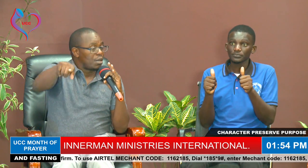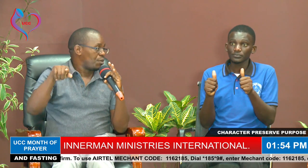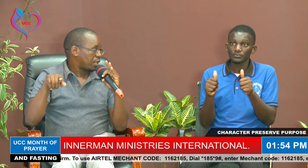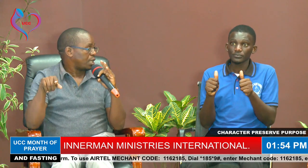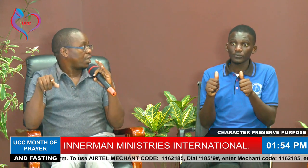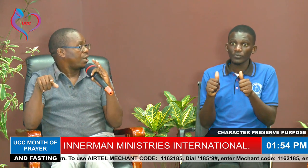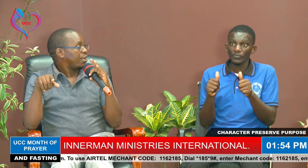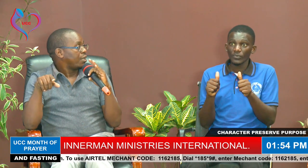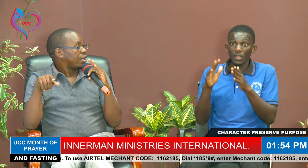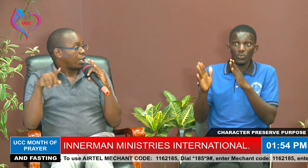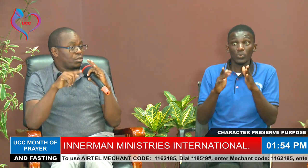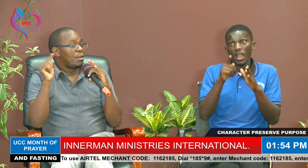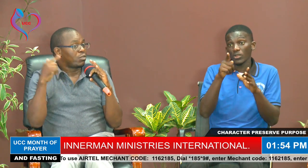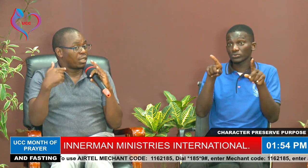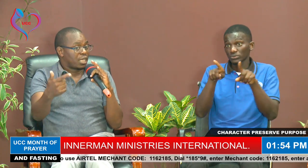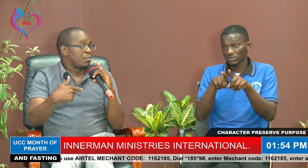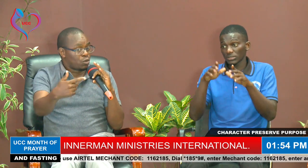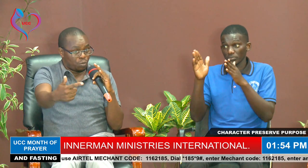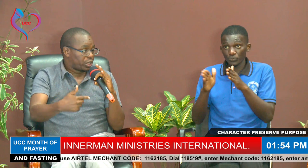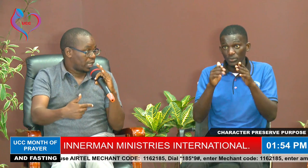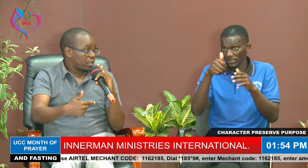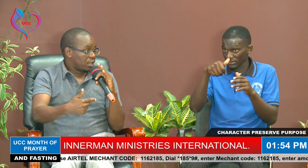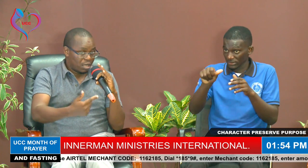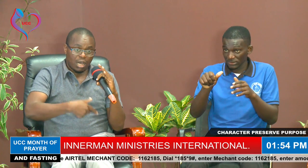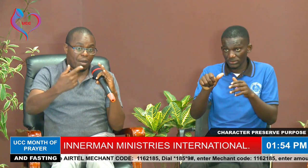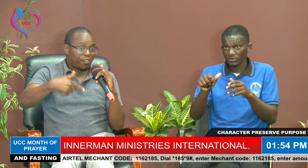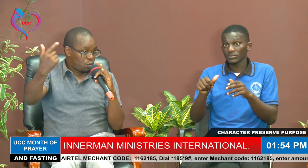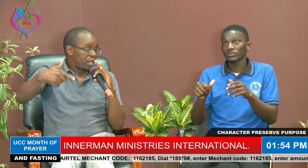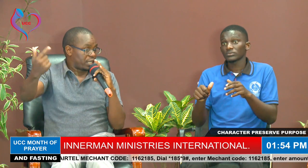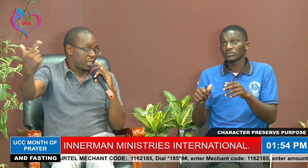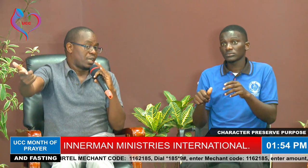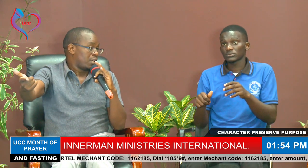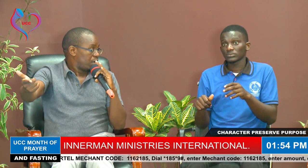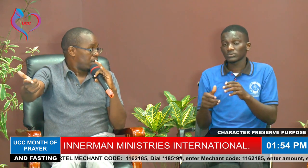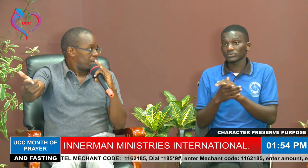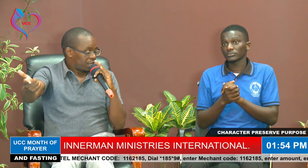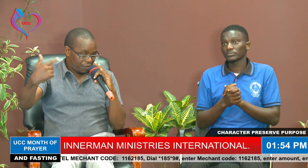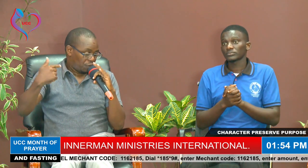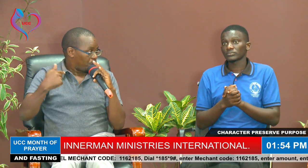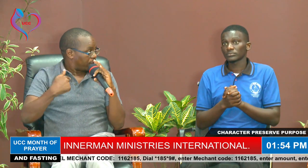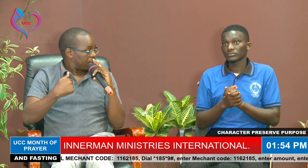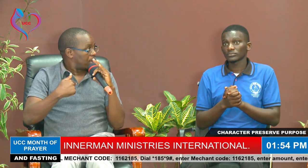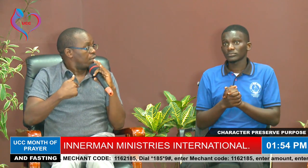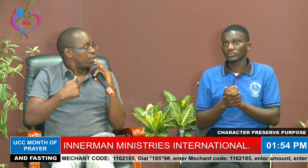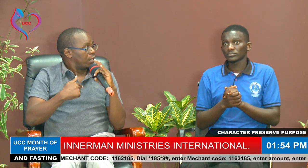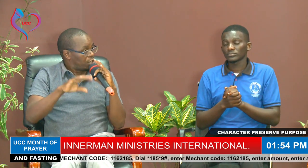nga bwetegeka katuina abantu abajjako emikono mu church nga bafa kubategeka tebafa kukwetegeka. It is